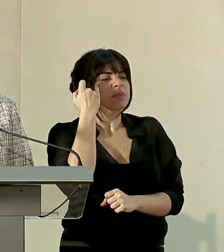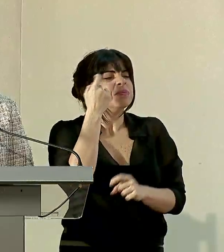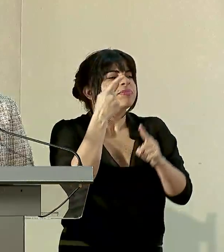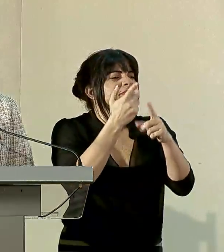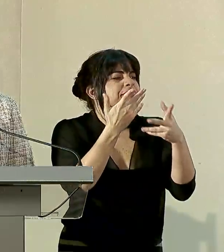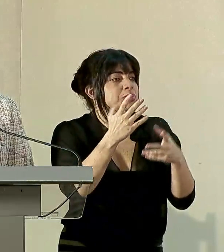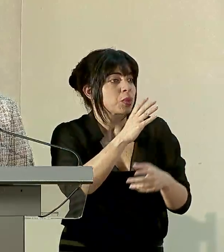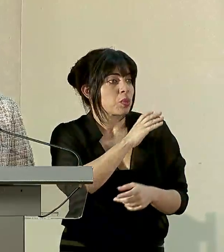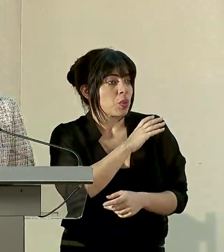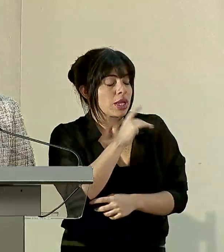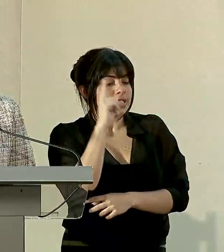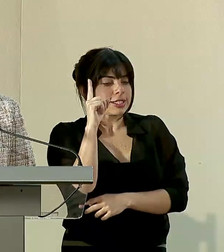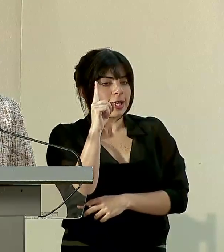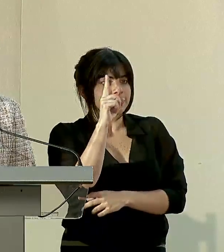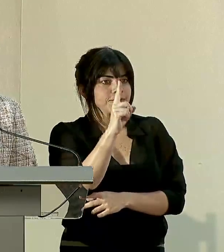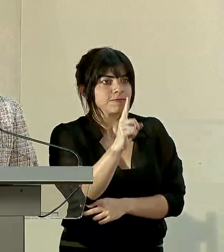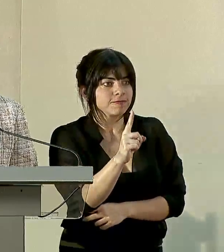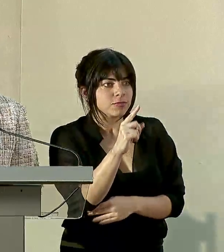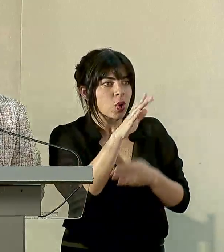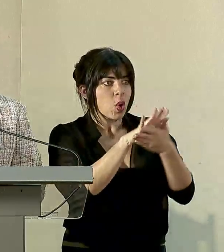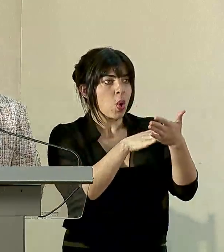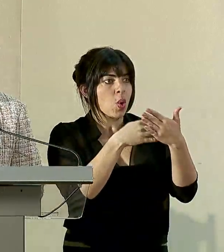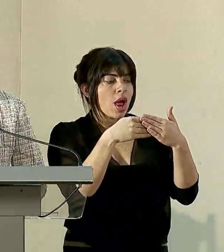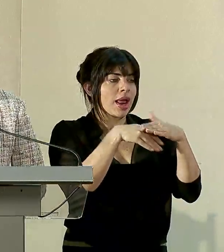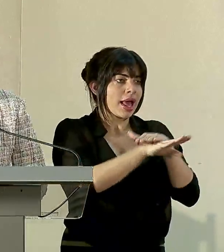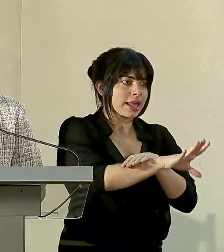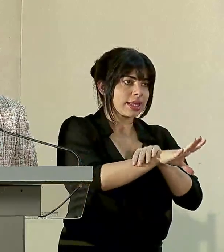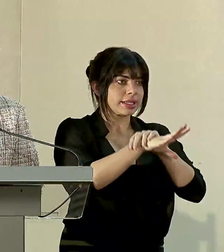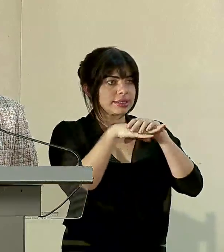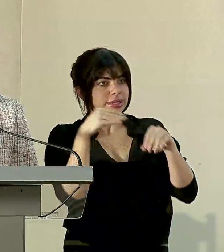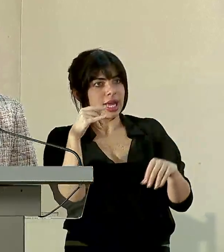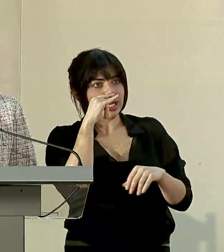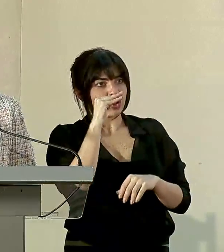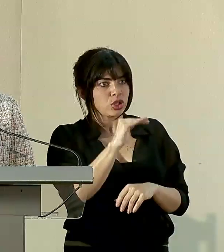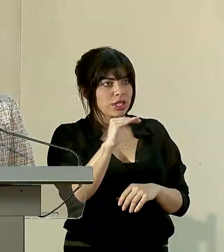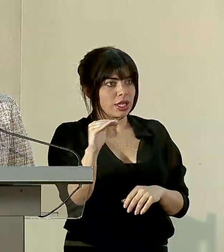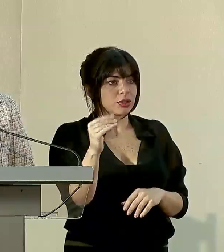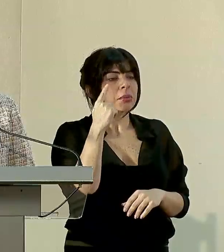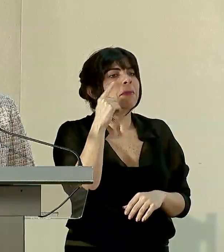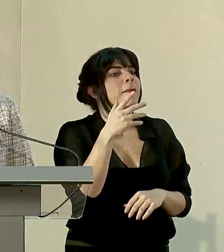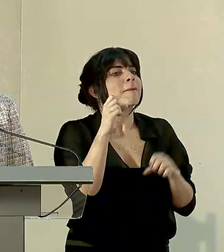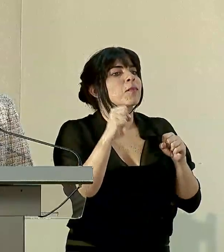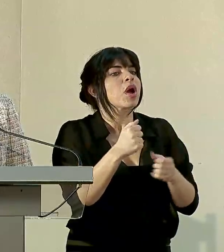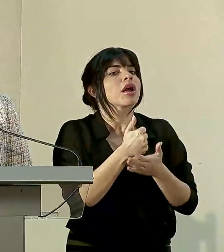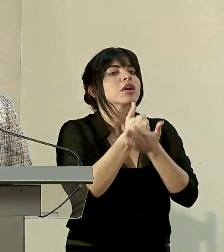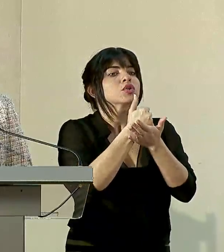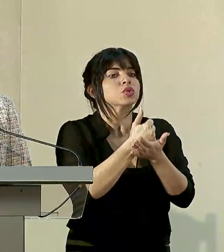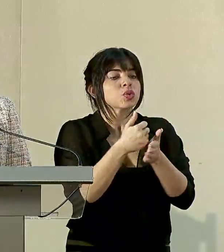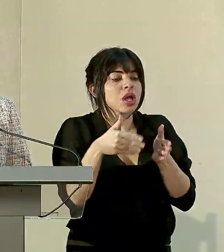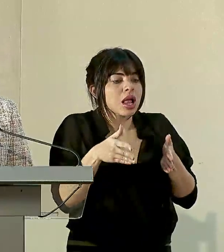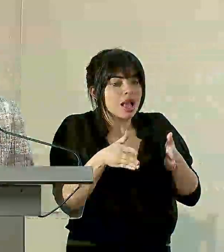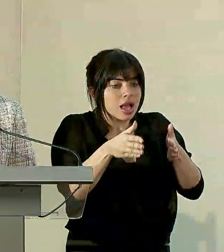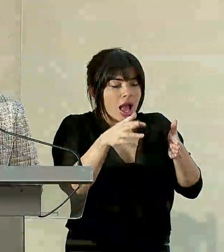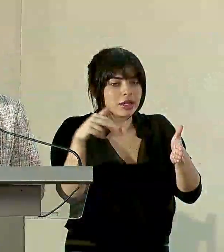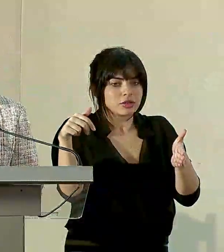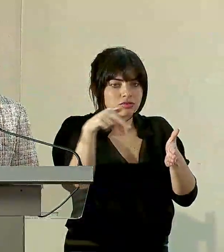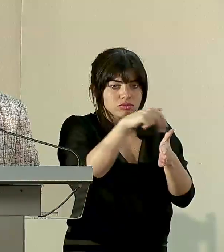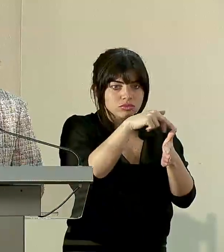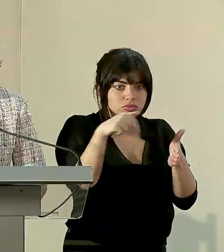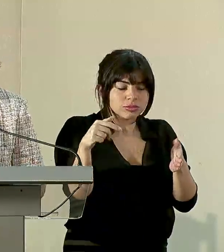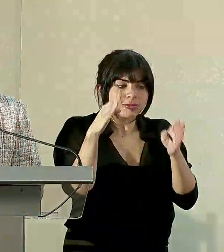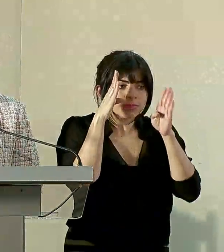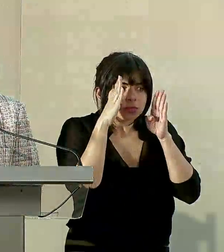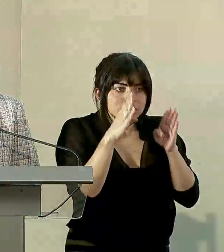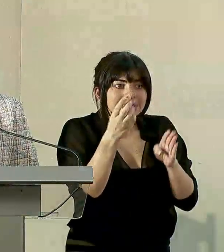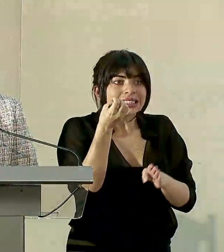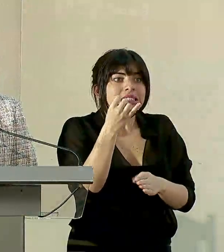estén ahí a los horarios de entrada y de salida de los niños para que les ayuden a cruzar las calles, para que estén pendientes